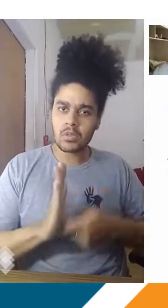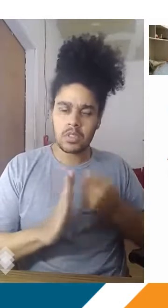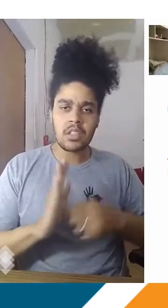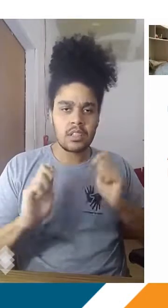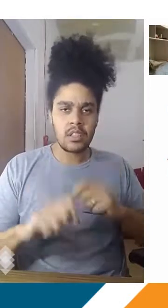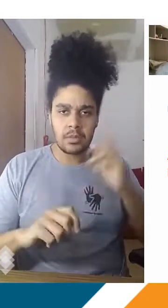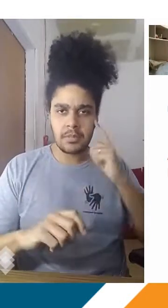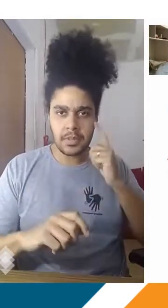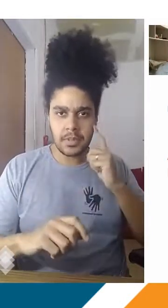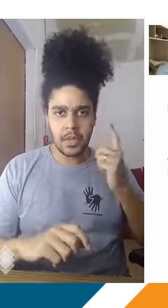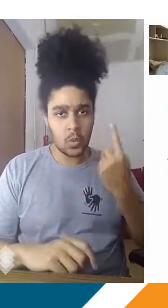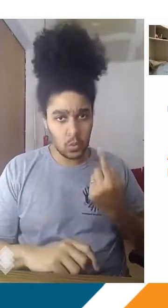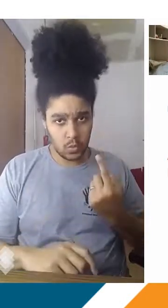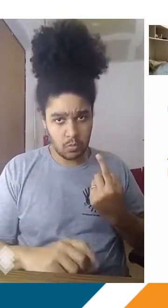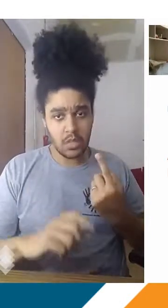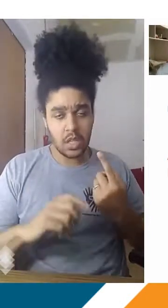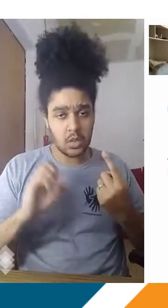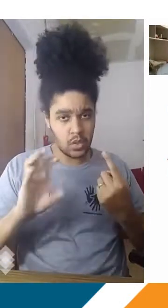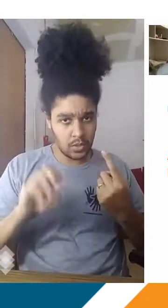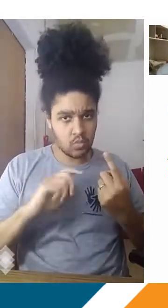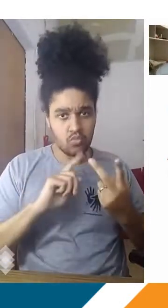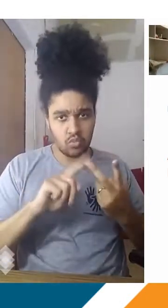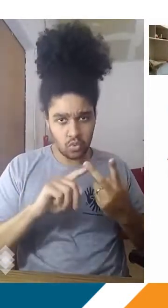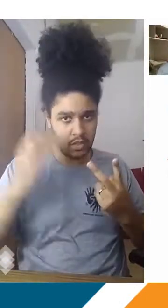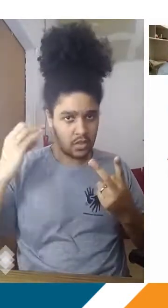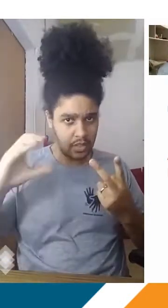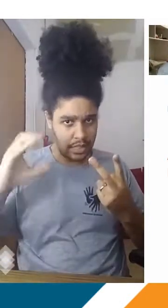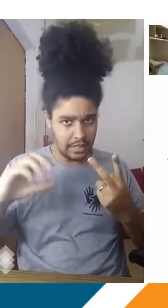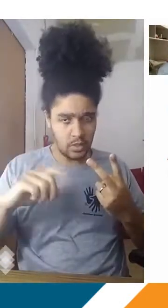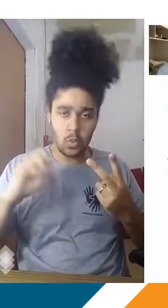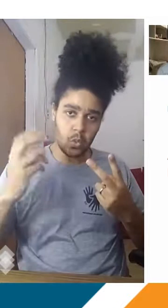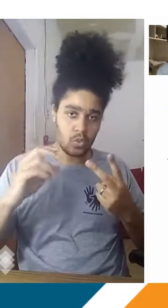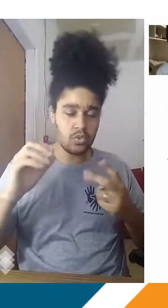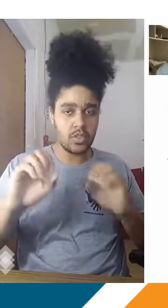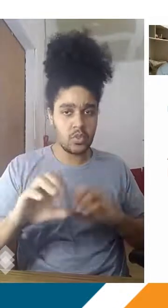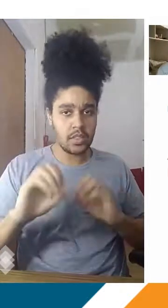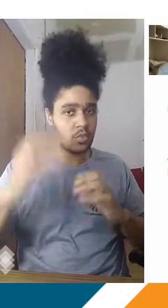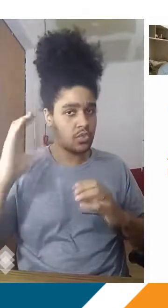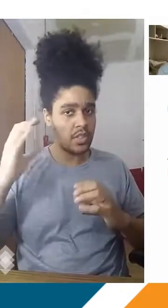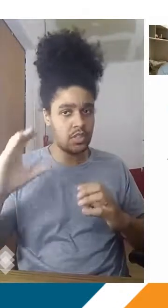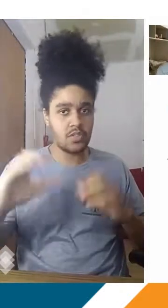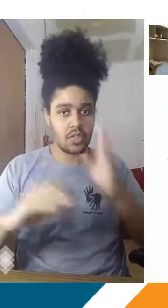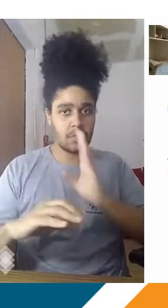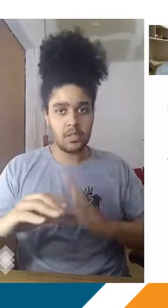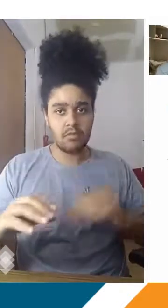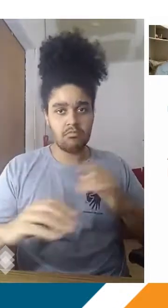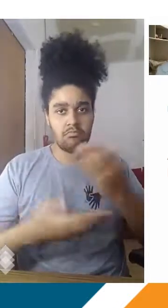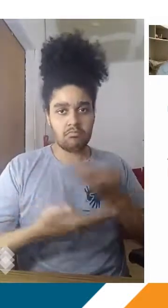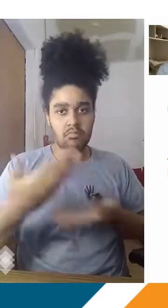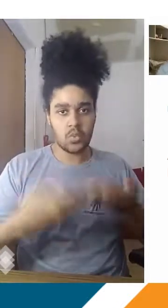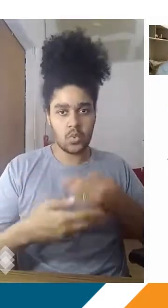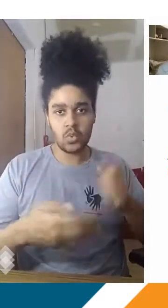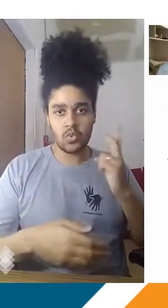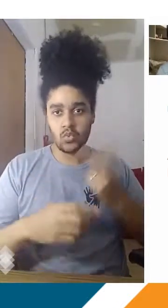texto. Nós sabemos que nós vamos pensar 1. A educação, 2. A ciência, ou a educação científica no Brasil,